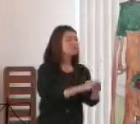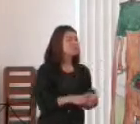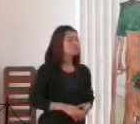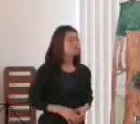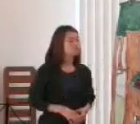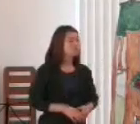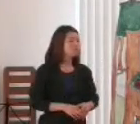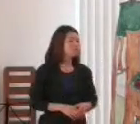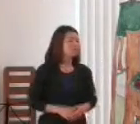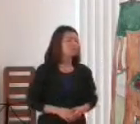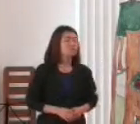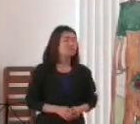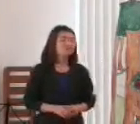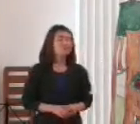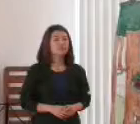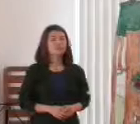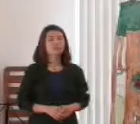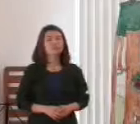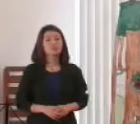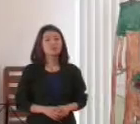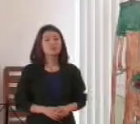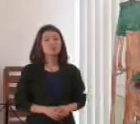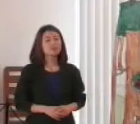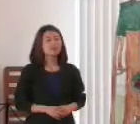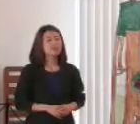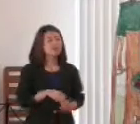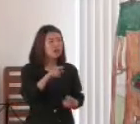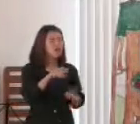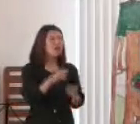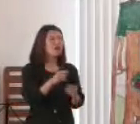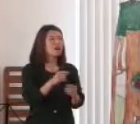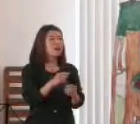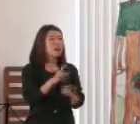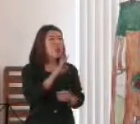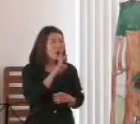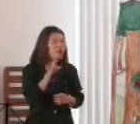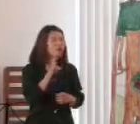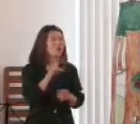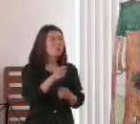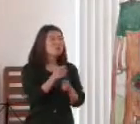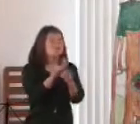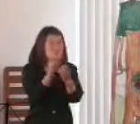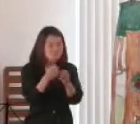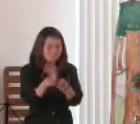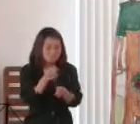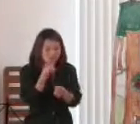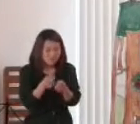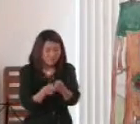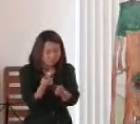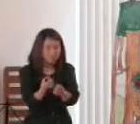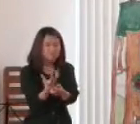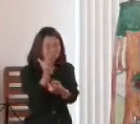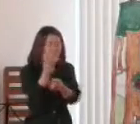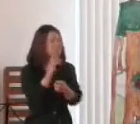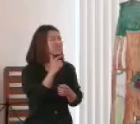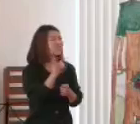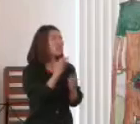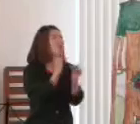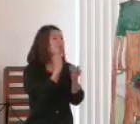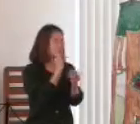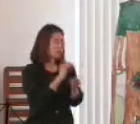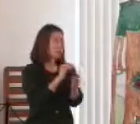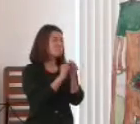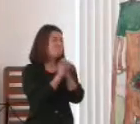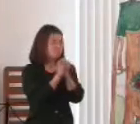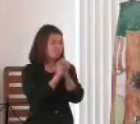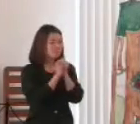して、まあ、そういうことではなければいいなと思っておりますけれども、この12月にな